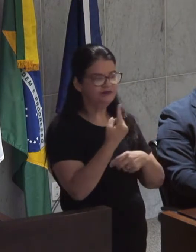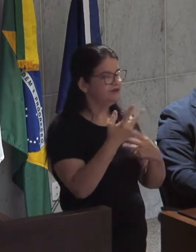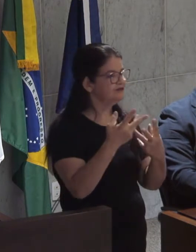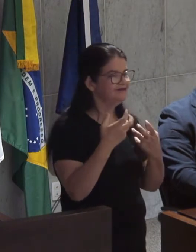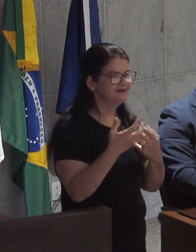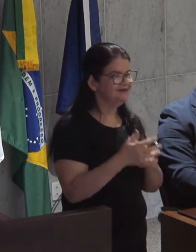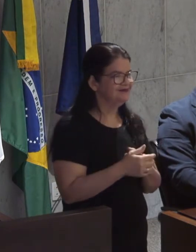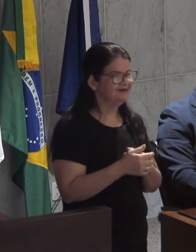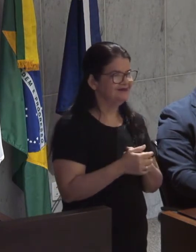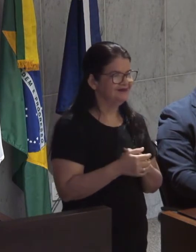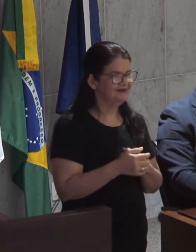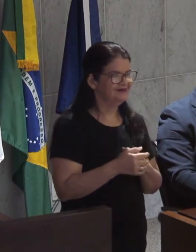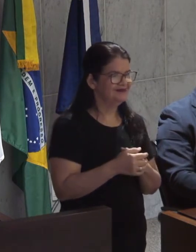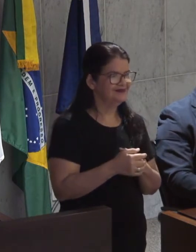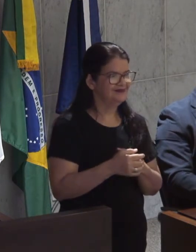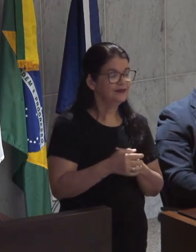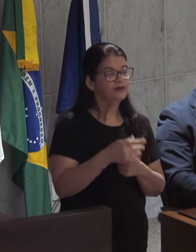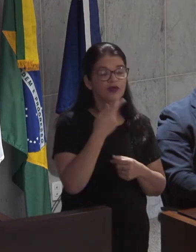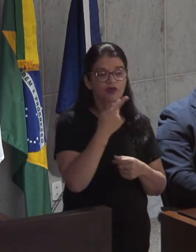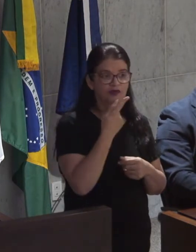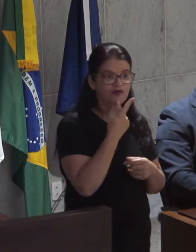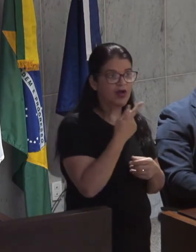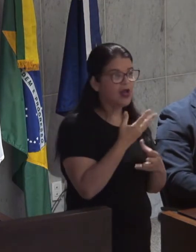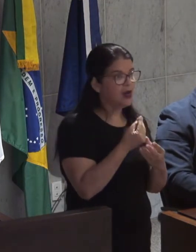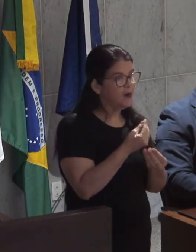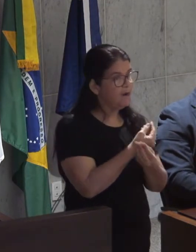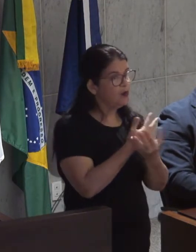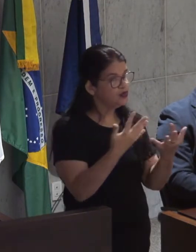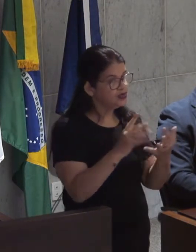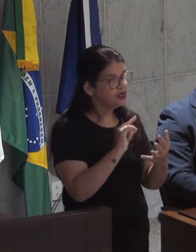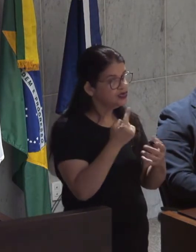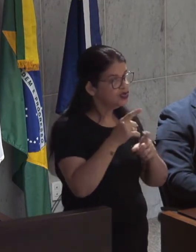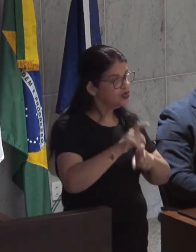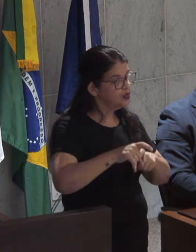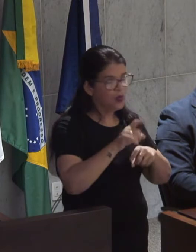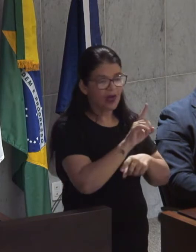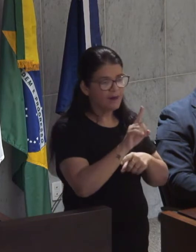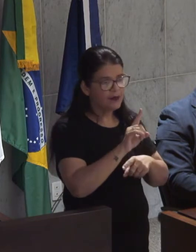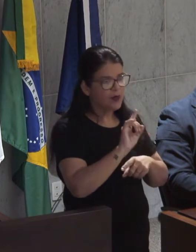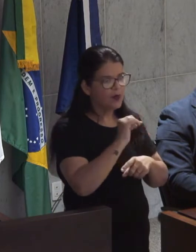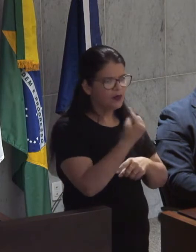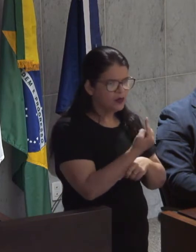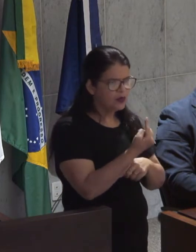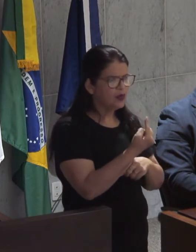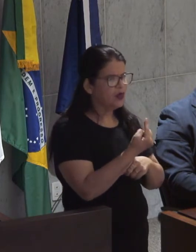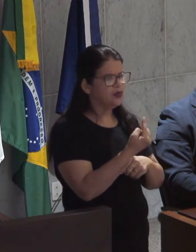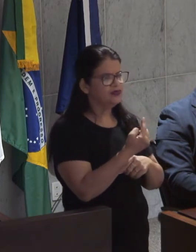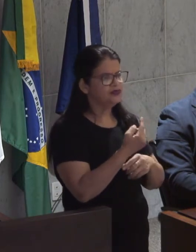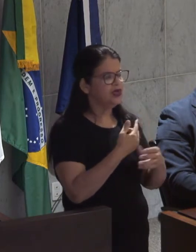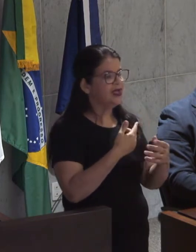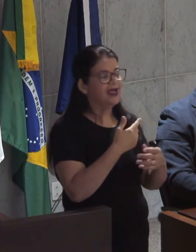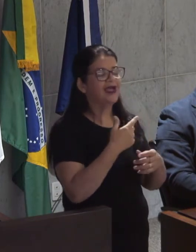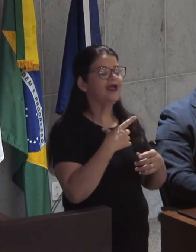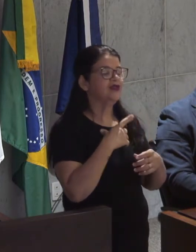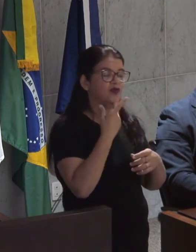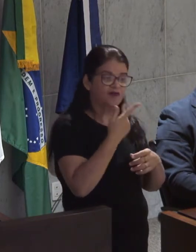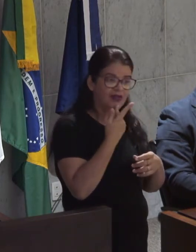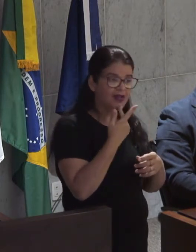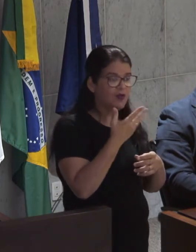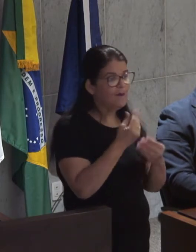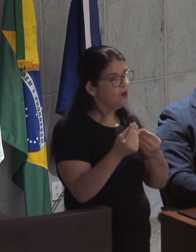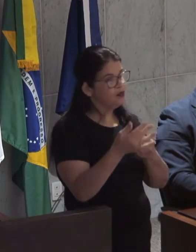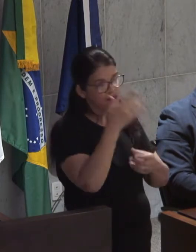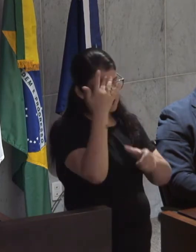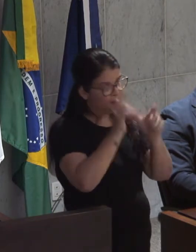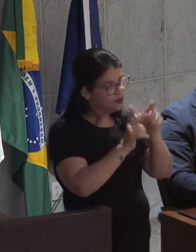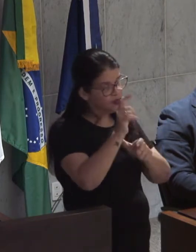percebe. Não estou falando de muitos da gente do campo, não. Estou falando de muitos da gente que não são servidores públicos, mas que